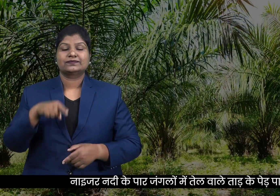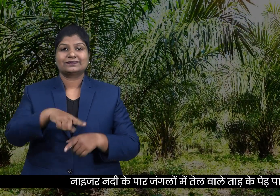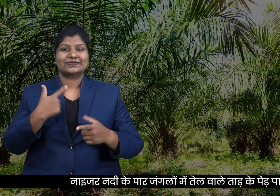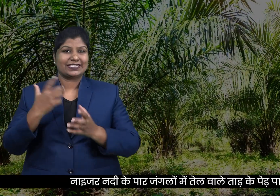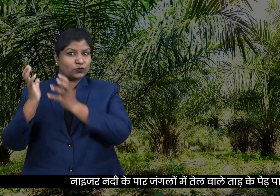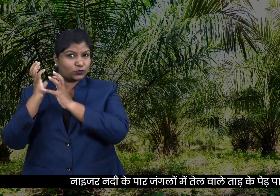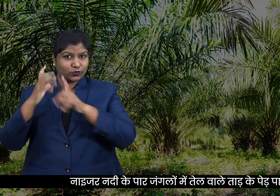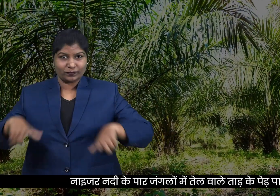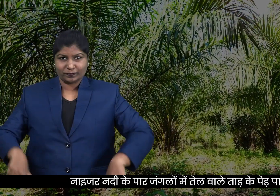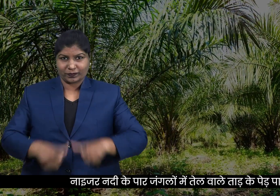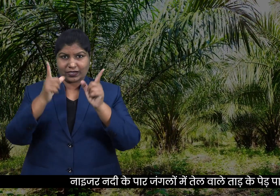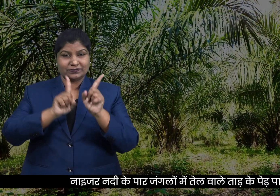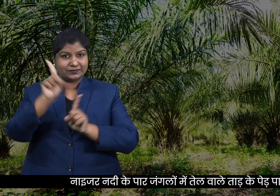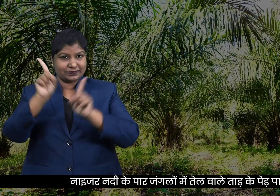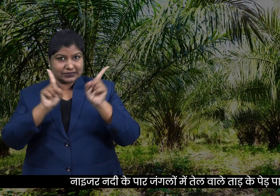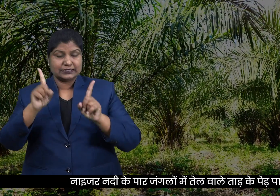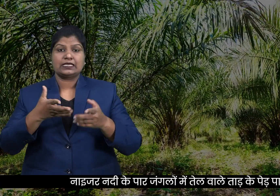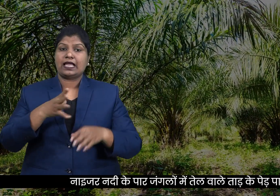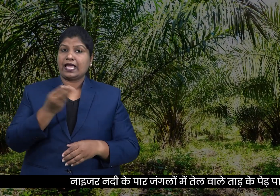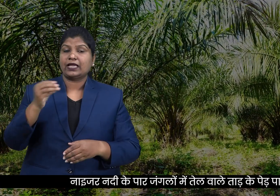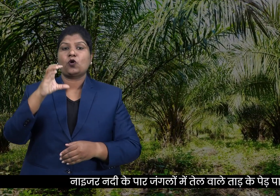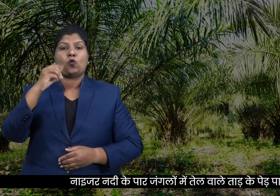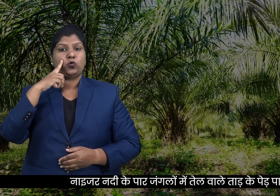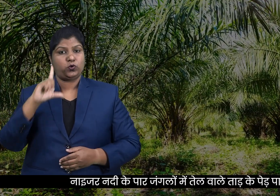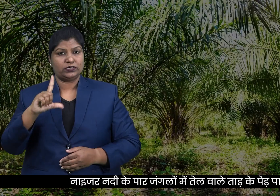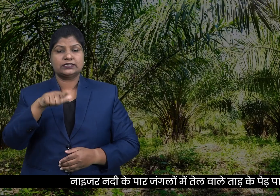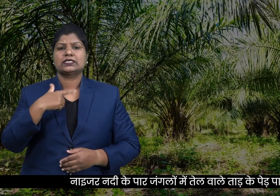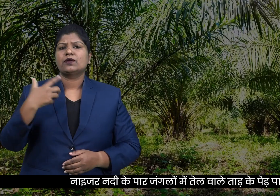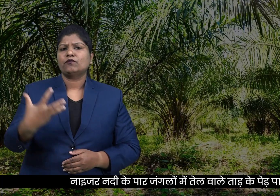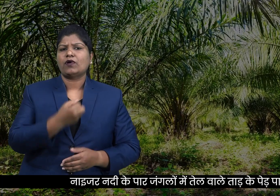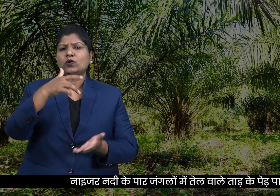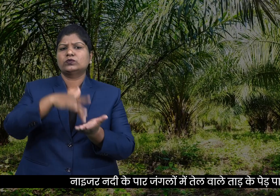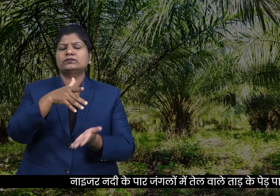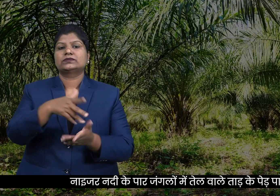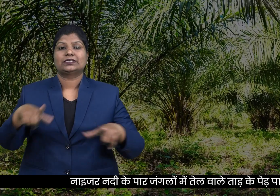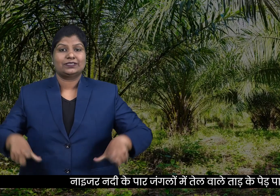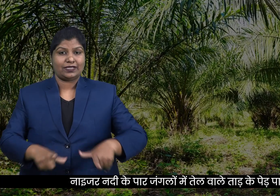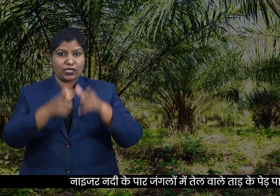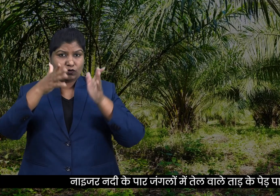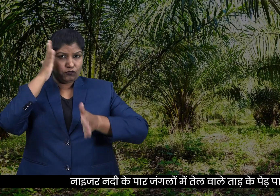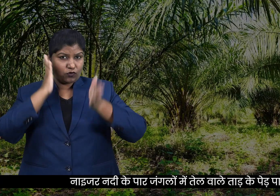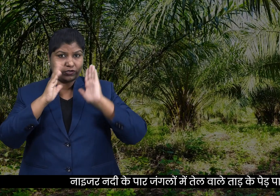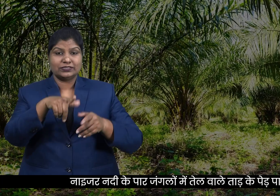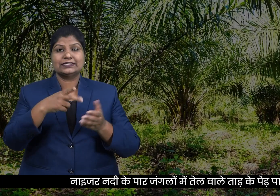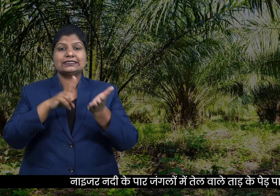नाइजर नदी के पार जंगलों में तेल वाले ताड़ के पेड़ पाए जाते हैं।